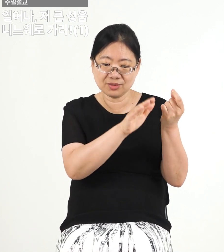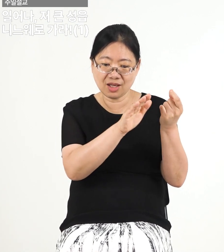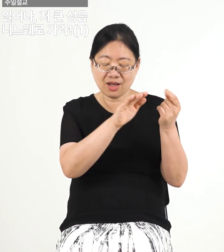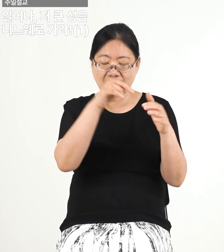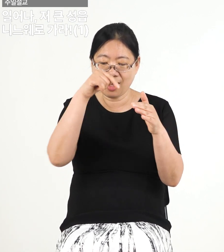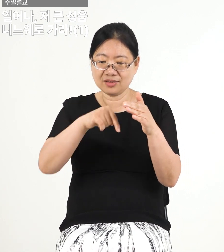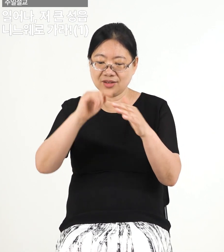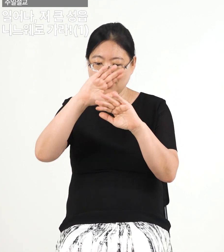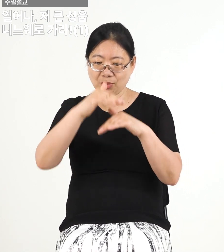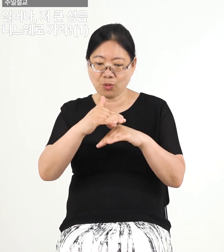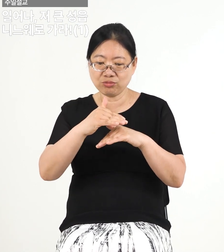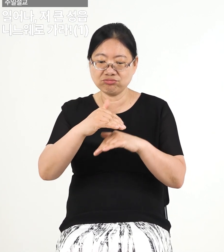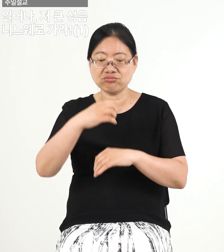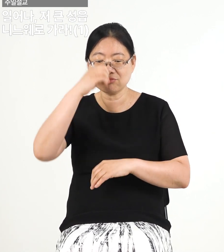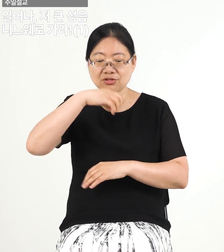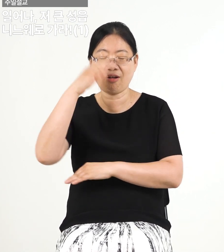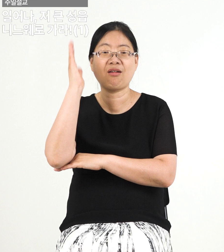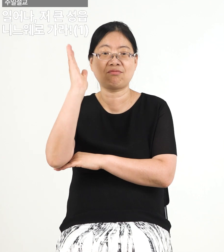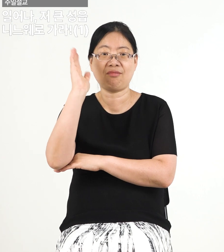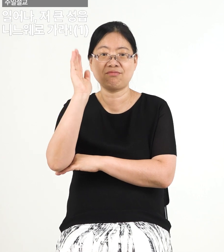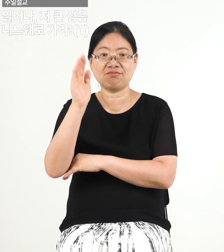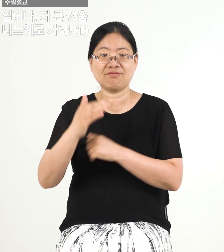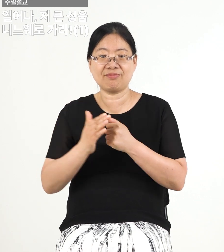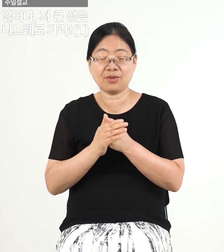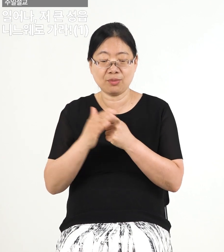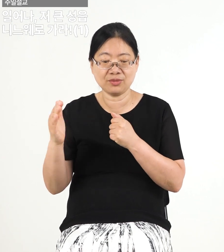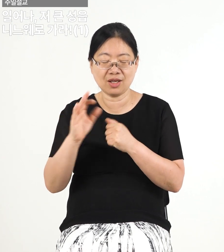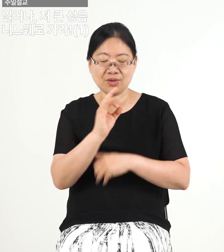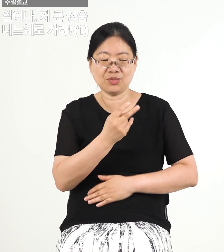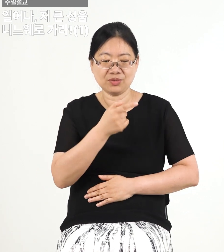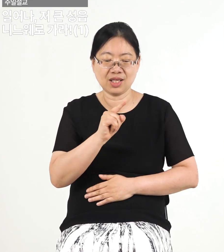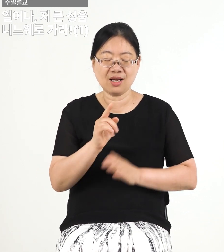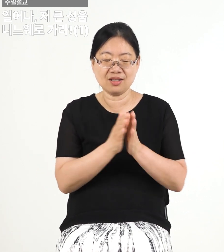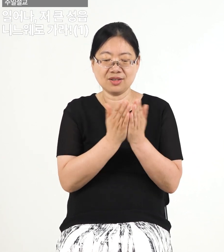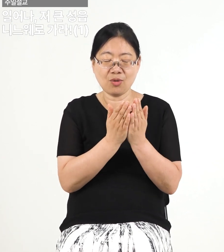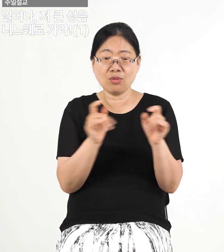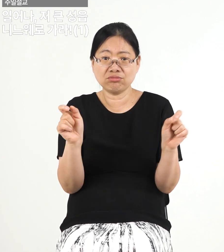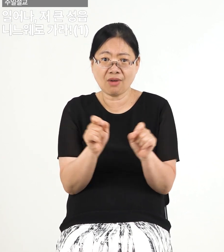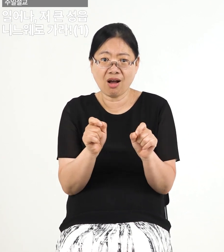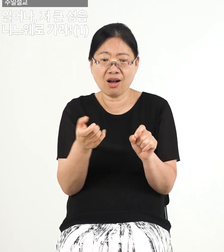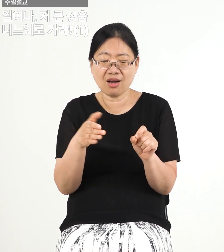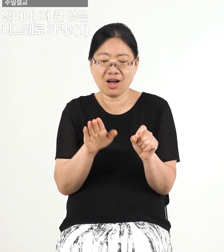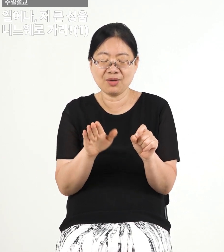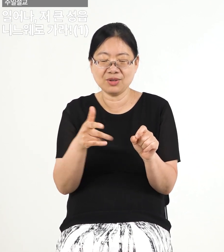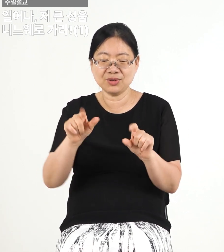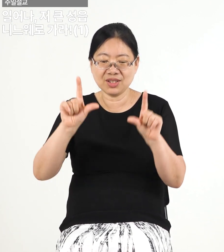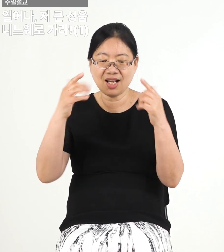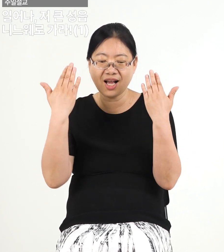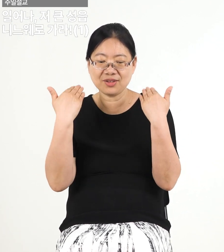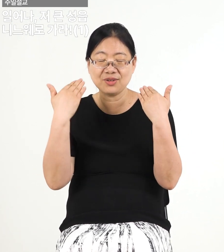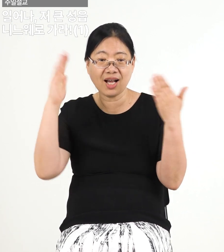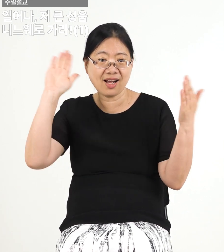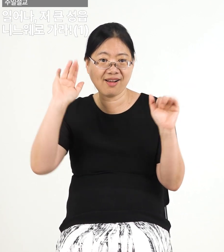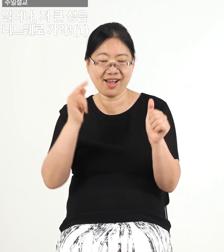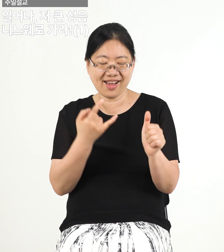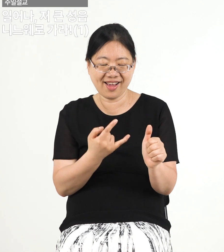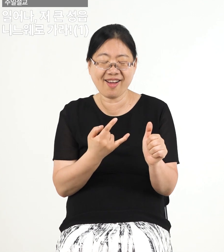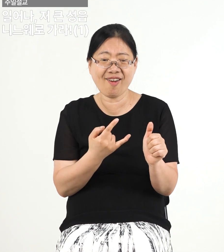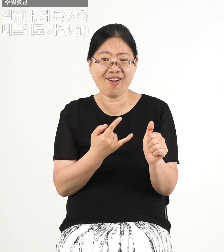스토리예요. 그래서 요나서만큼 짧지만 주일학교